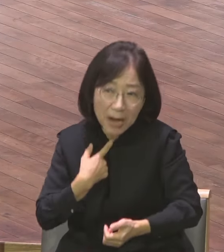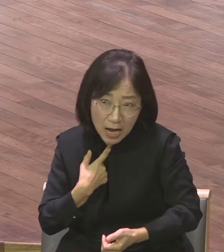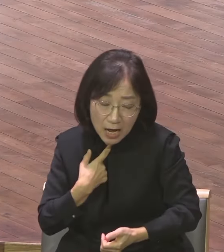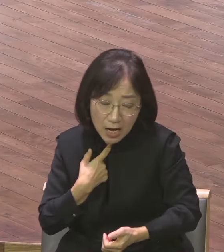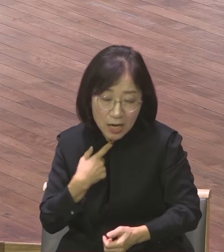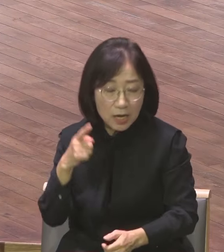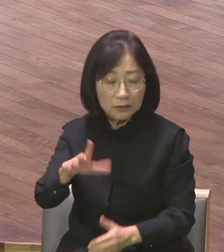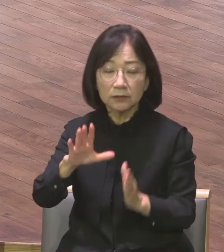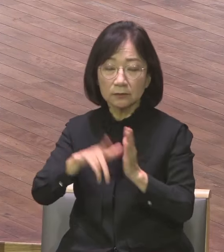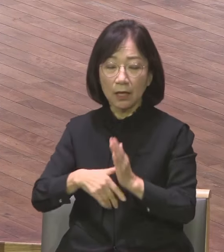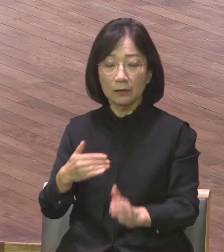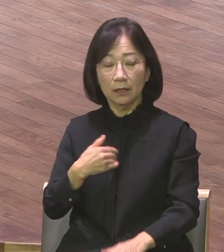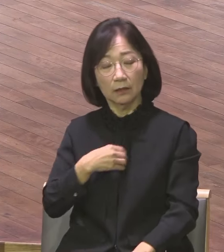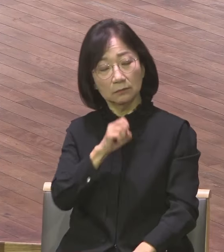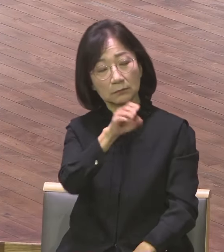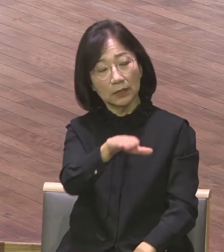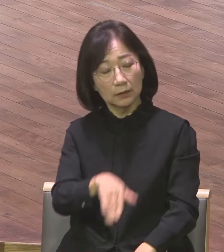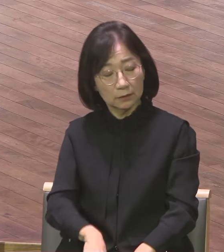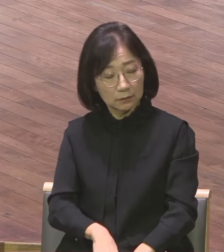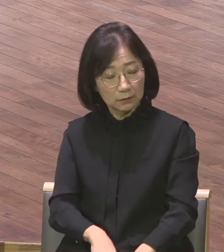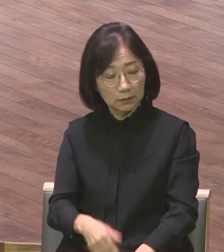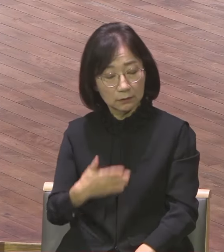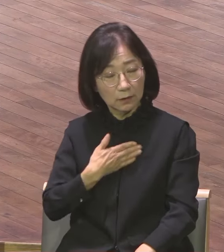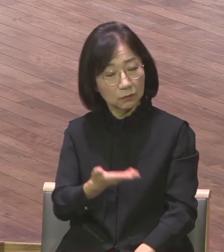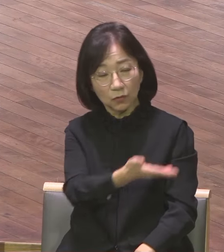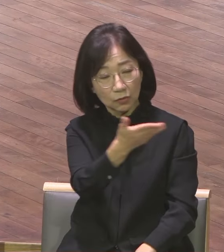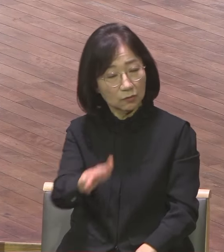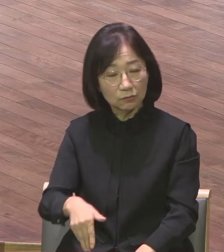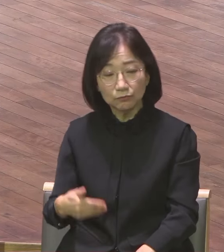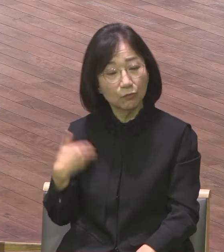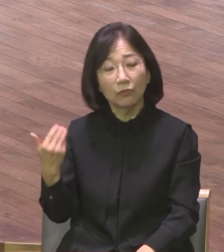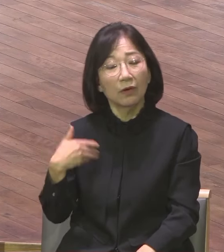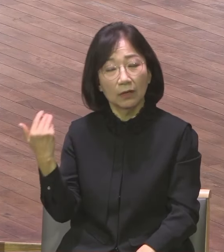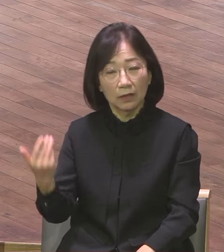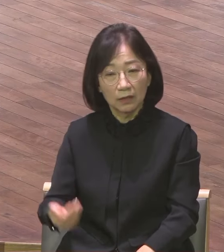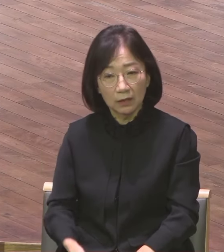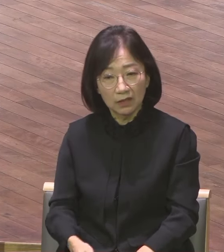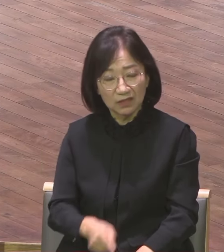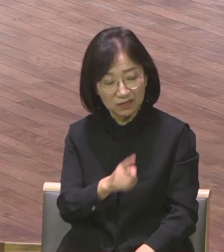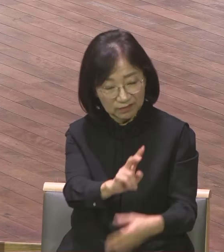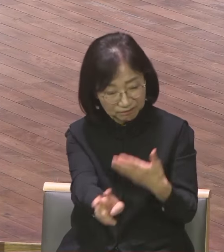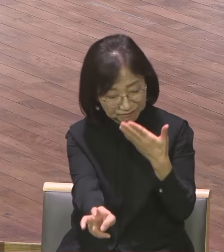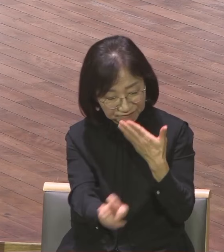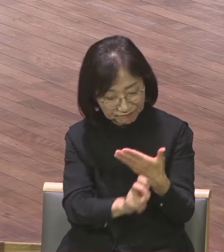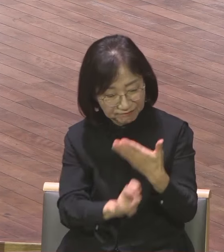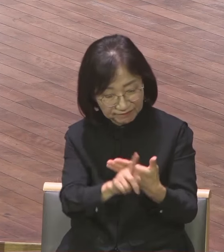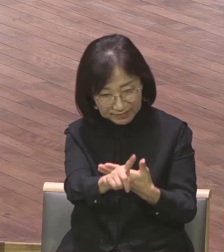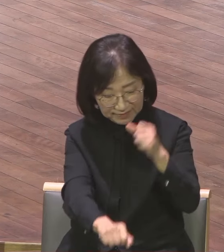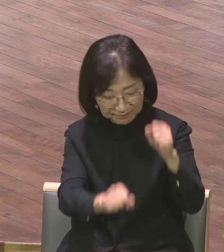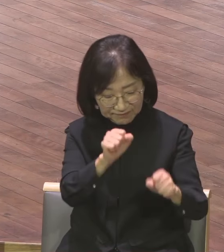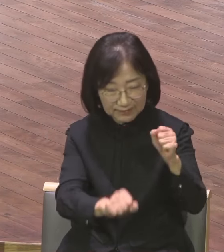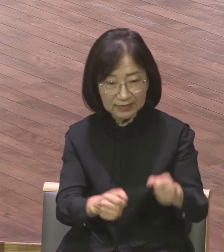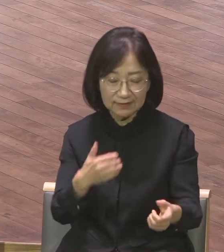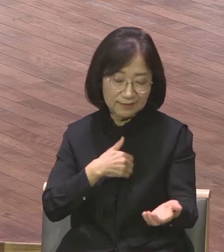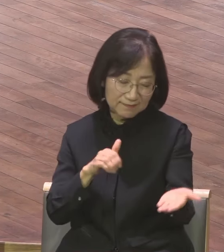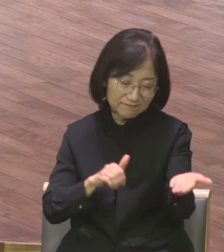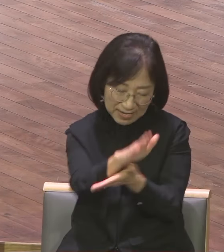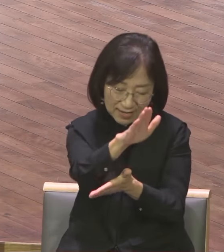하리니 그때에 내가 그들에게 밝히 말하되 내가 너희를 도무지 알지 못하니 불법을 행하는 자들아 내게서 떠나가라